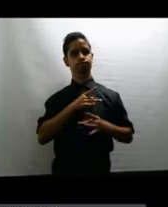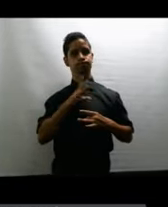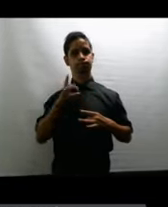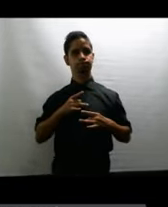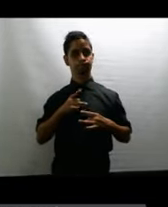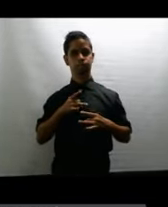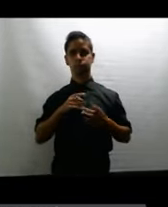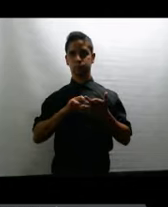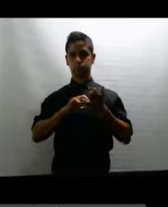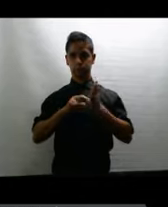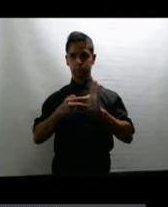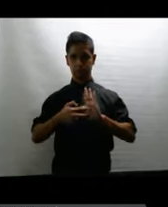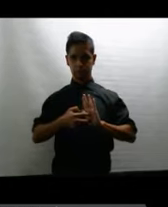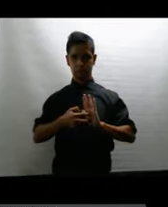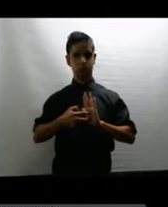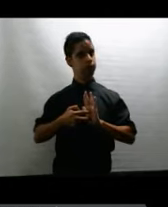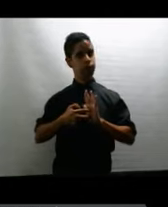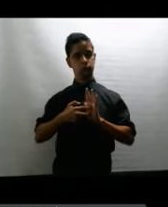y no.